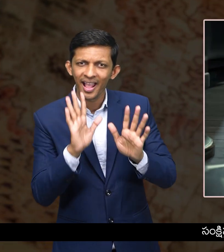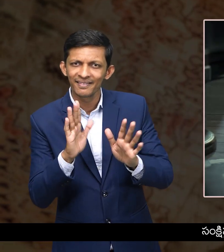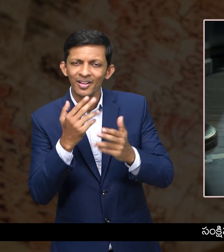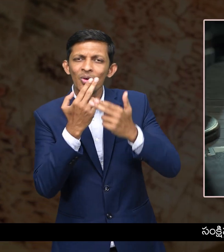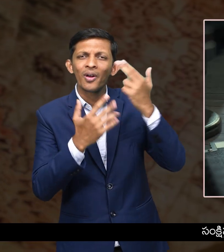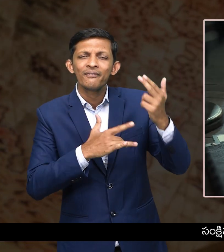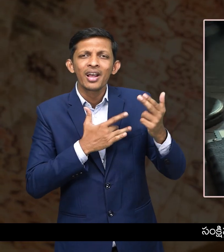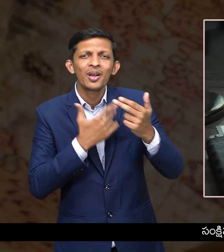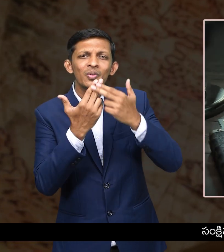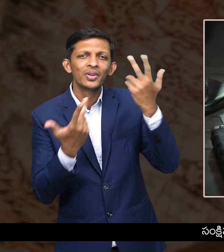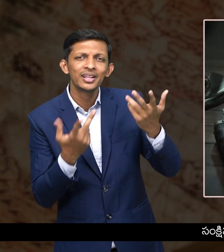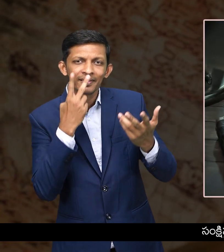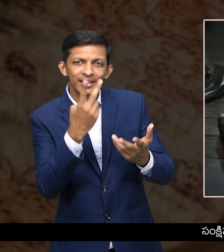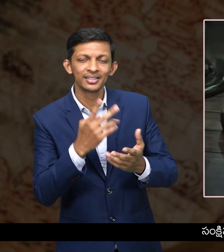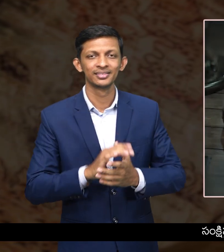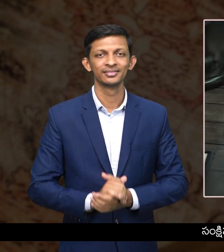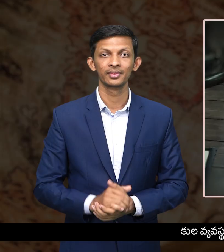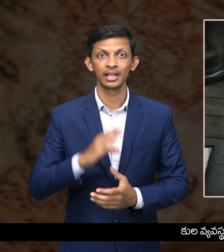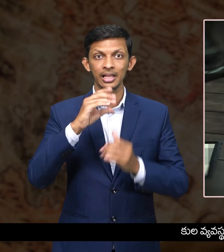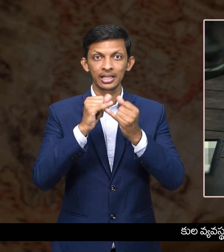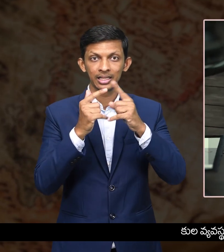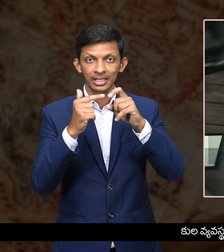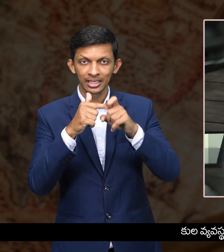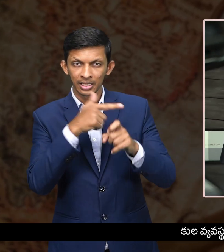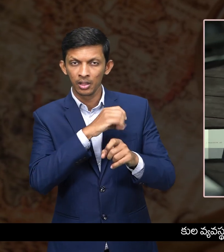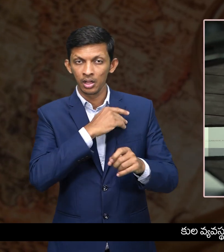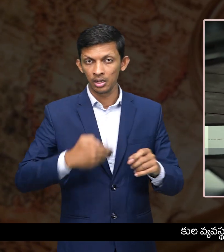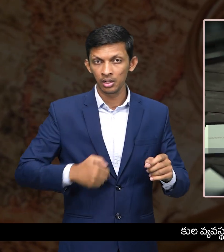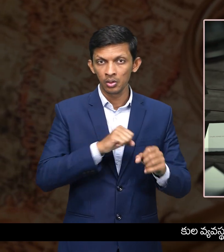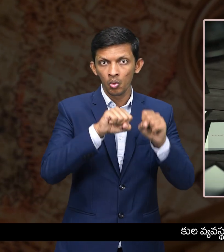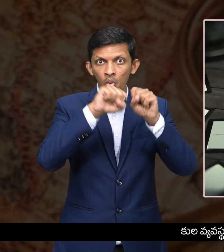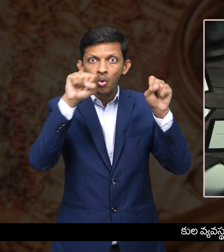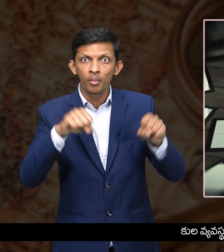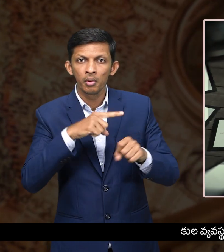సంక్షిప్త చరిత్రను పరిశీలించండి. కుల వ్యవస్థ ముందు నుంచి ఉండేది కాదు.